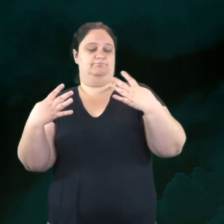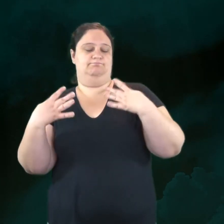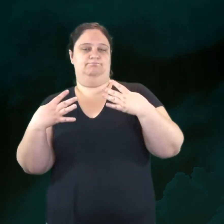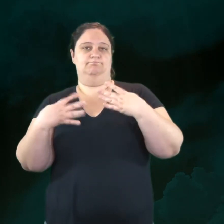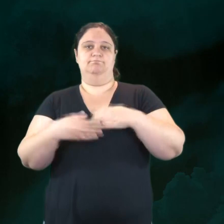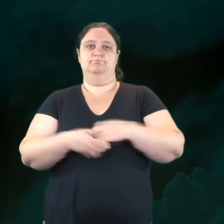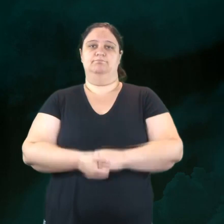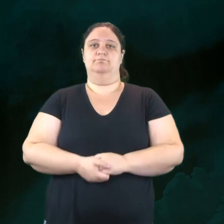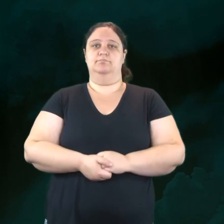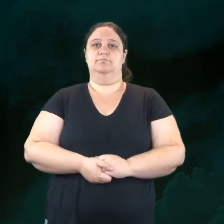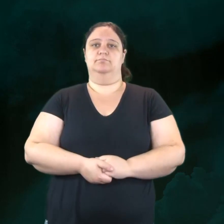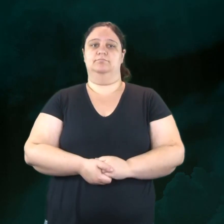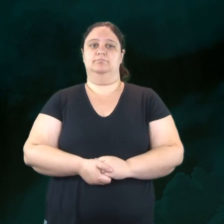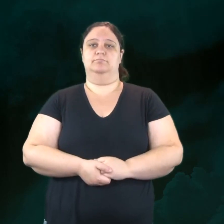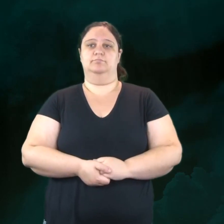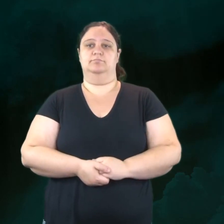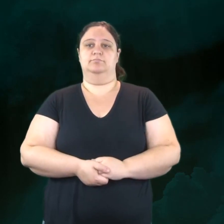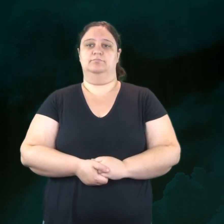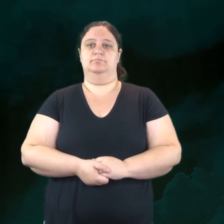prestigiando.